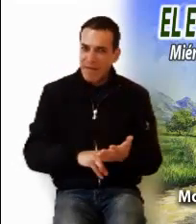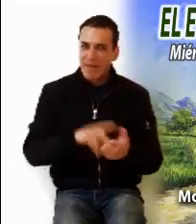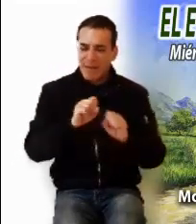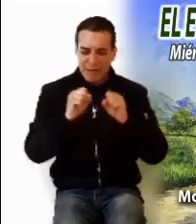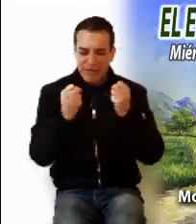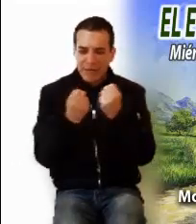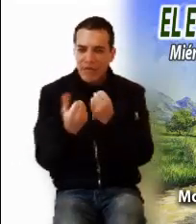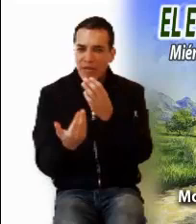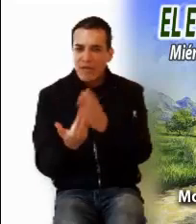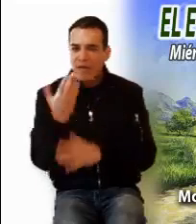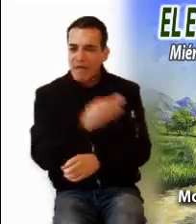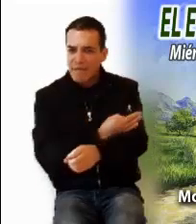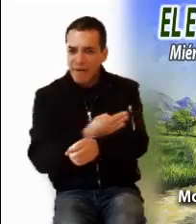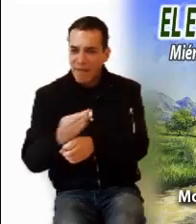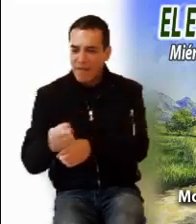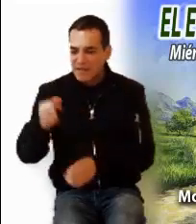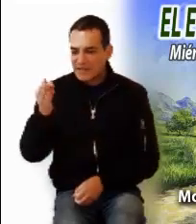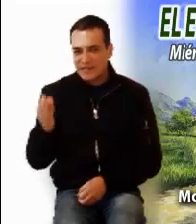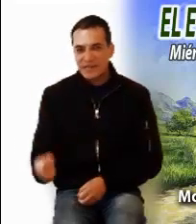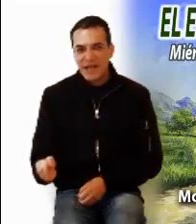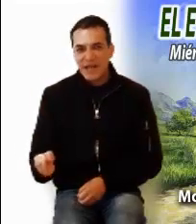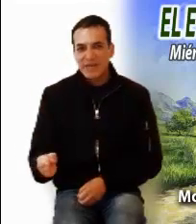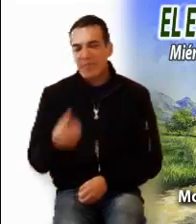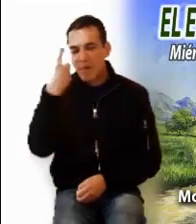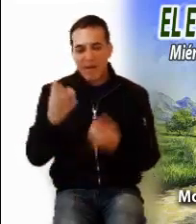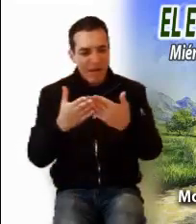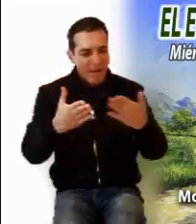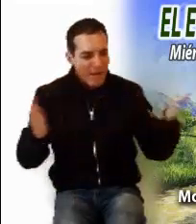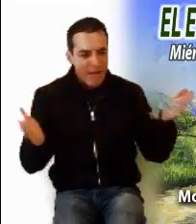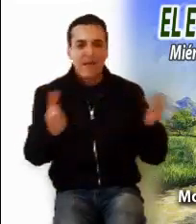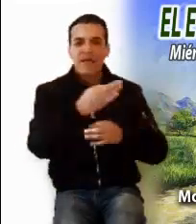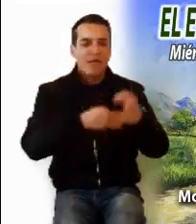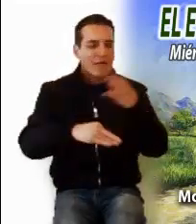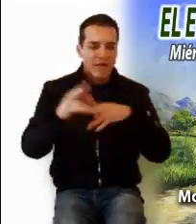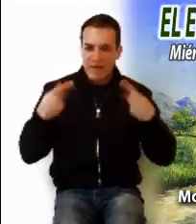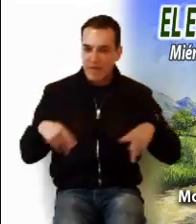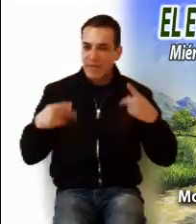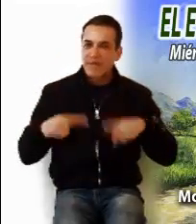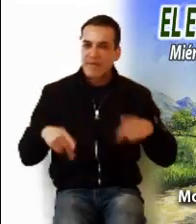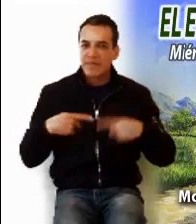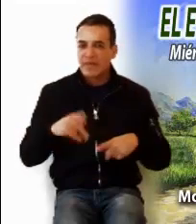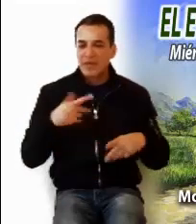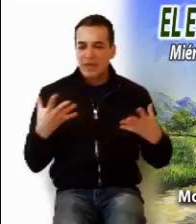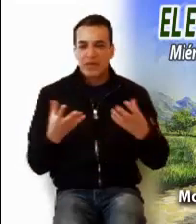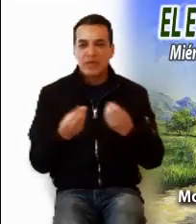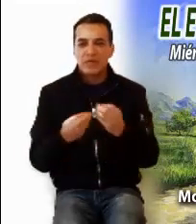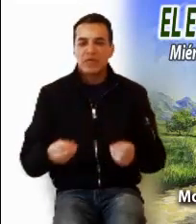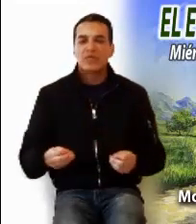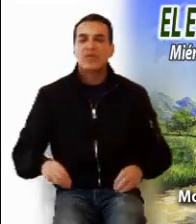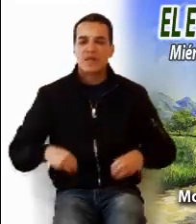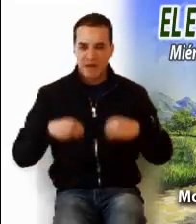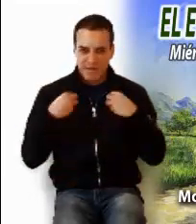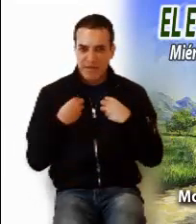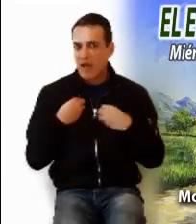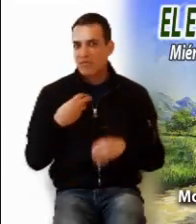una nueva familia que se abre a todos los hombres y sosteniéndose coherentes en la vida con la opción